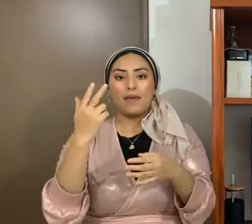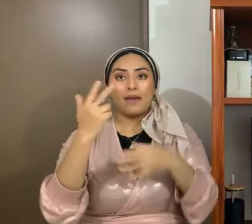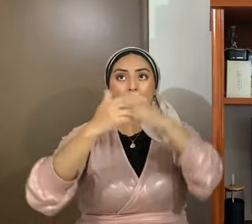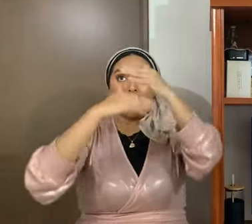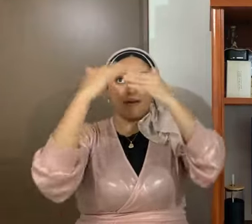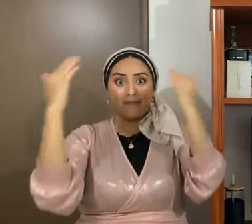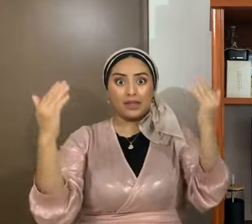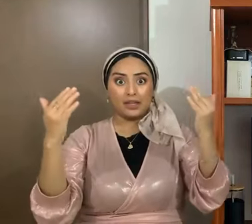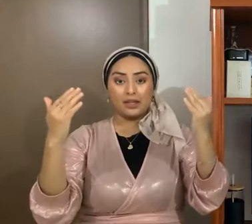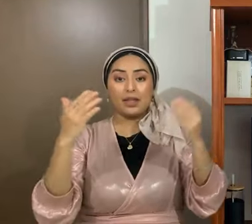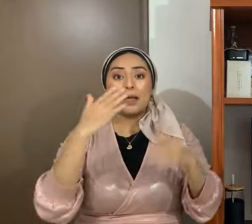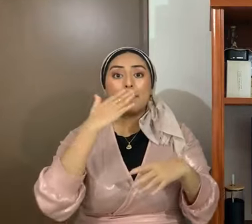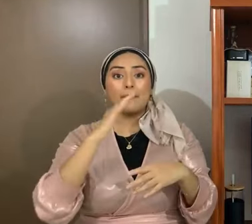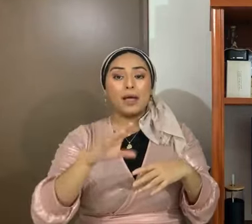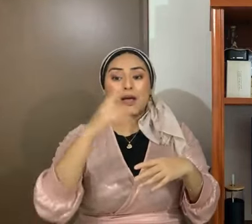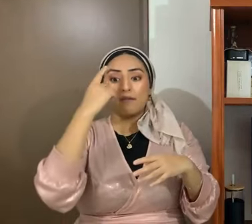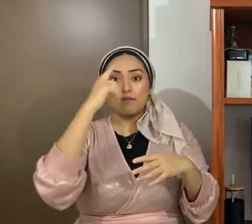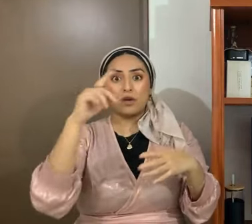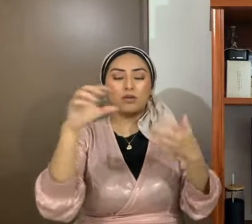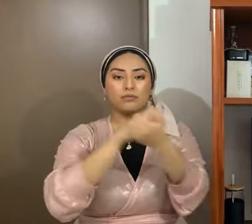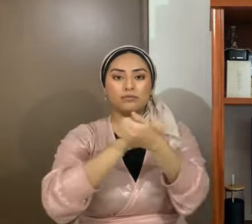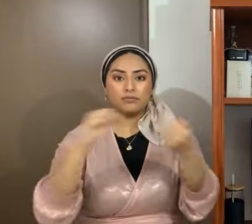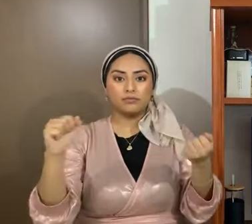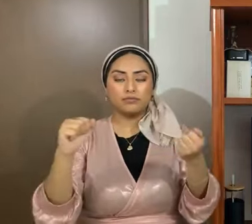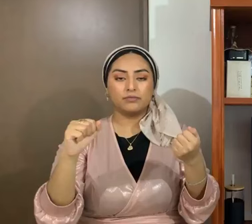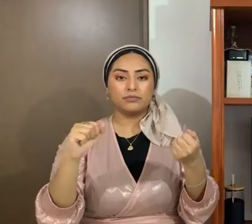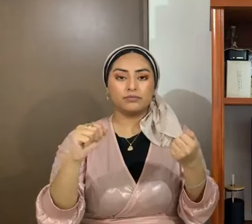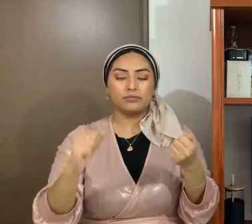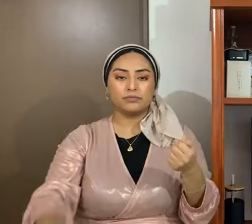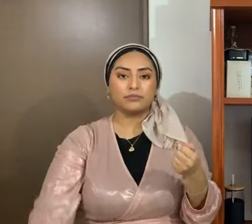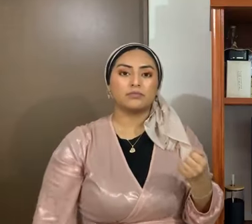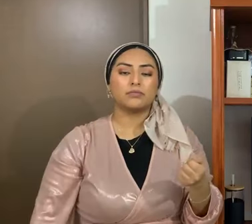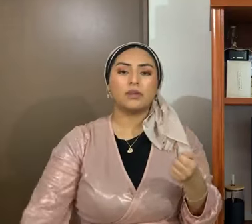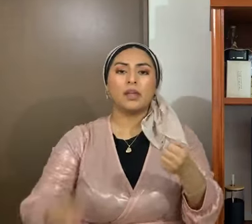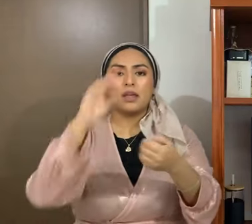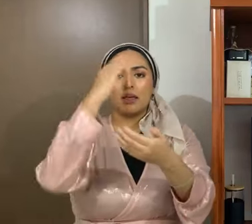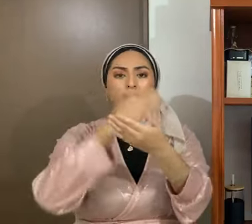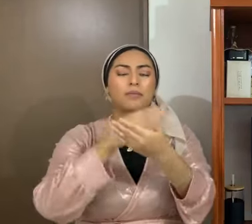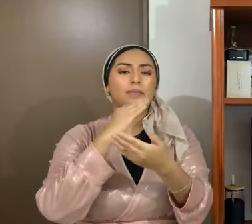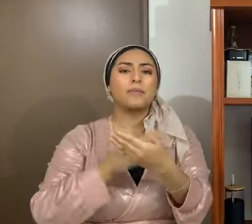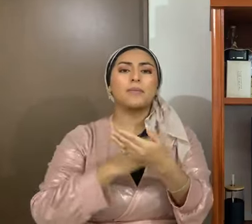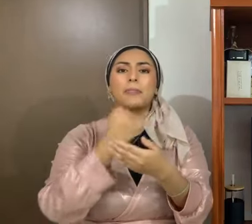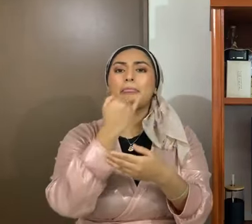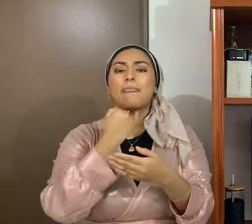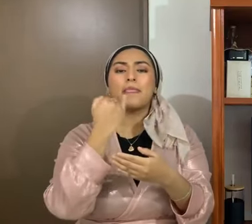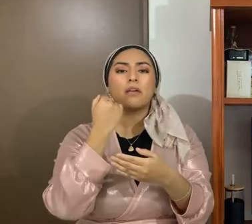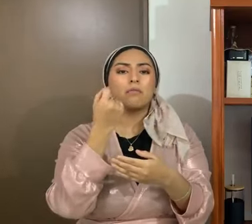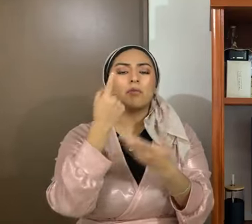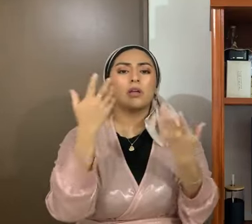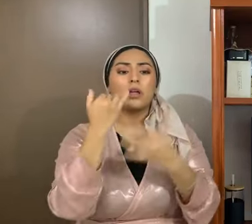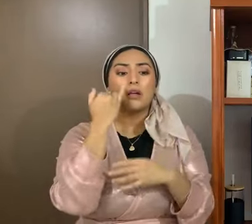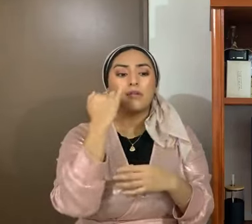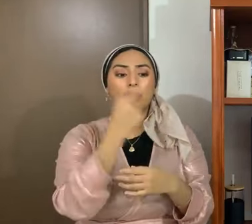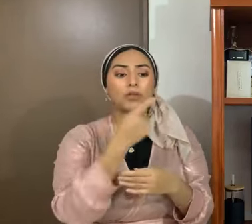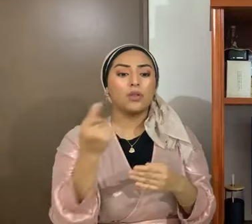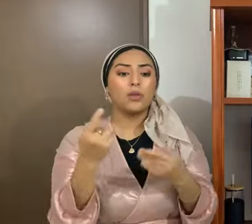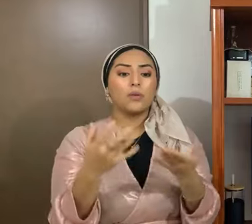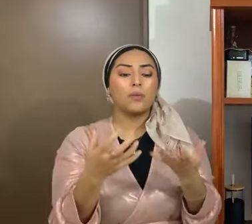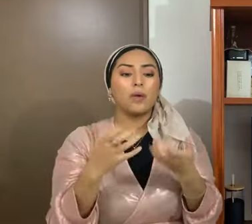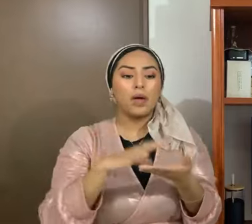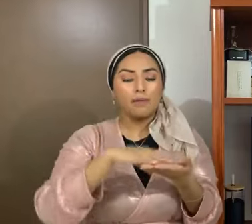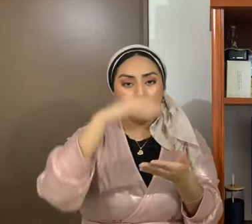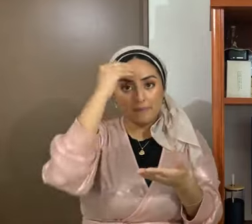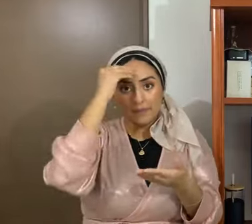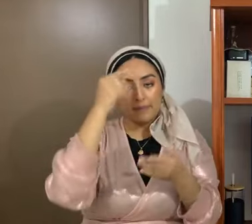lo malo para destruirlo. Entonces, ¿qué debían de comprender aquí los hijos de Israel? Que si ellos querían aprender